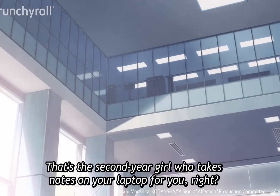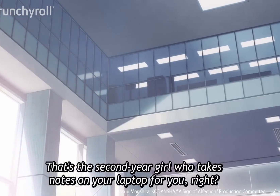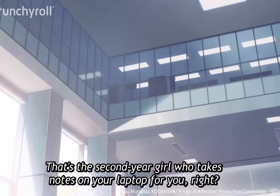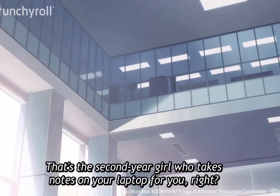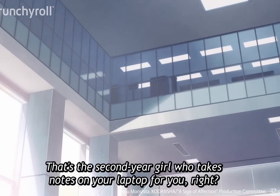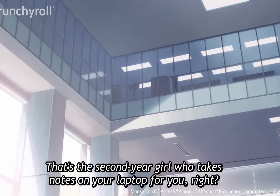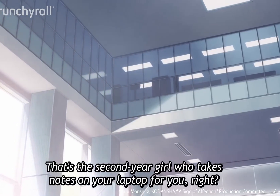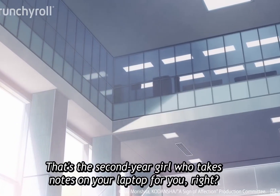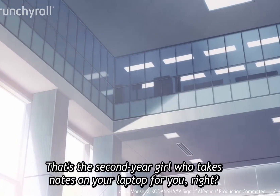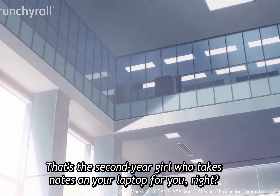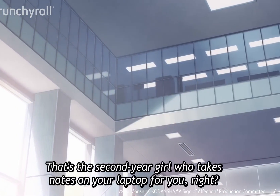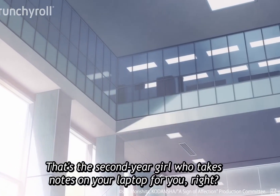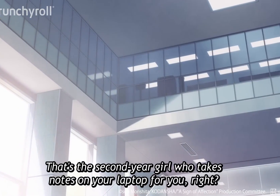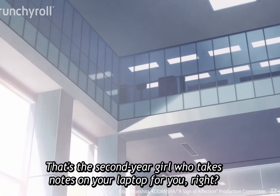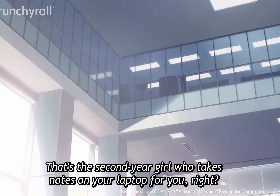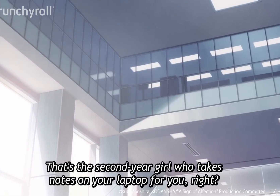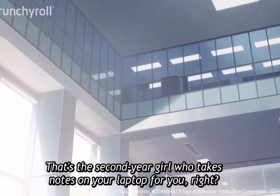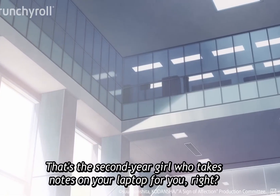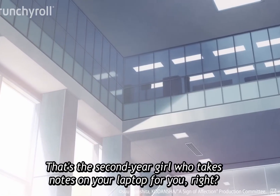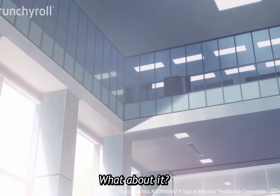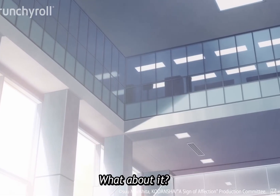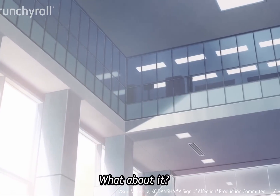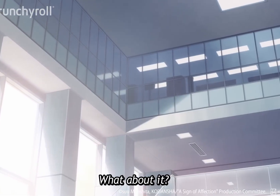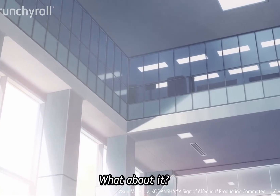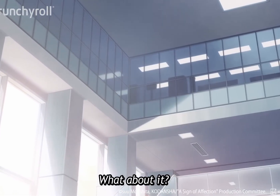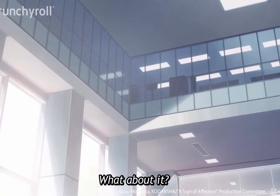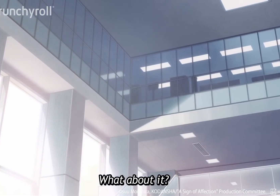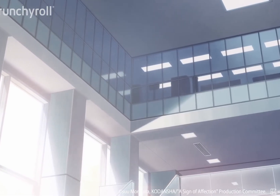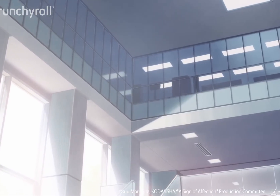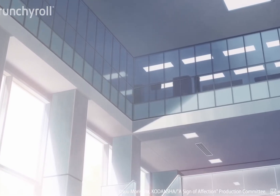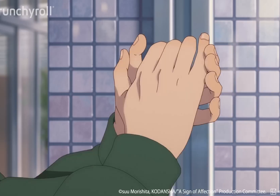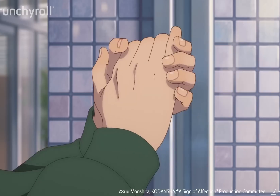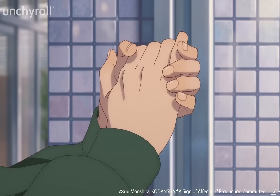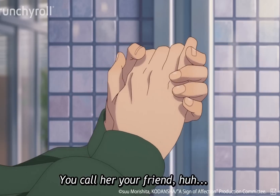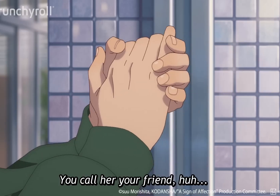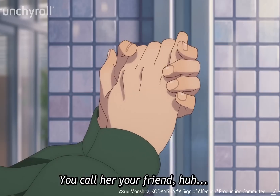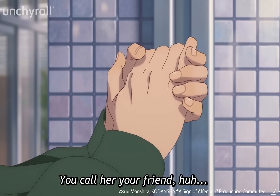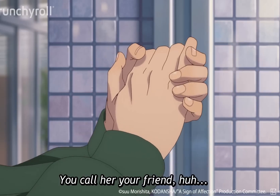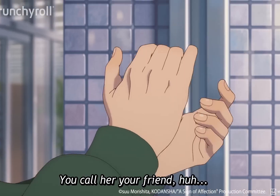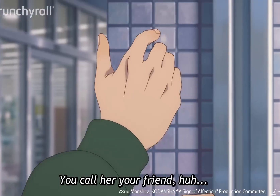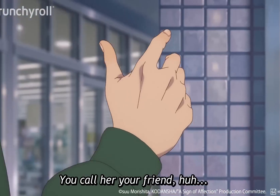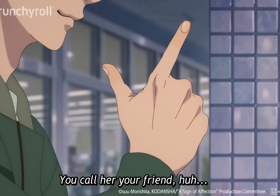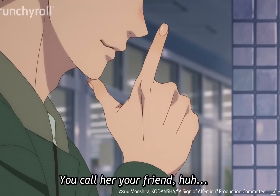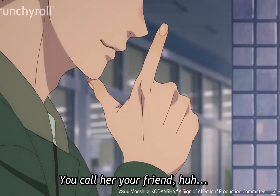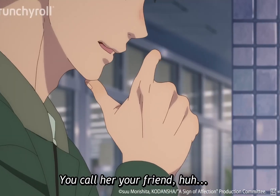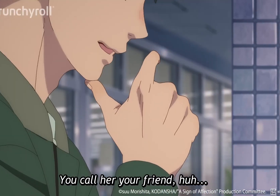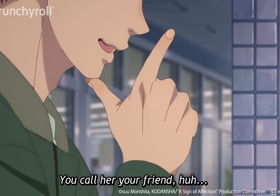年のパソコンテイクやってくれてる人だろ？ それが何？ 友達。